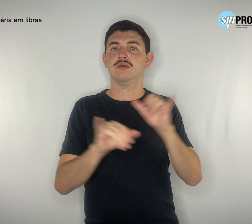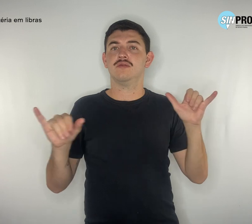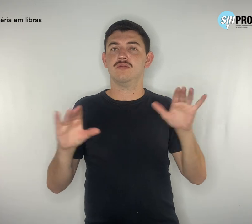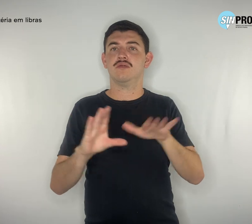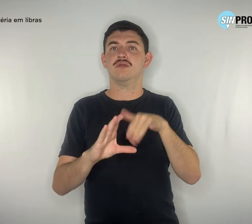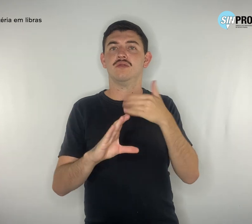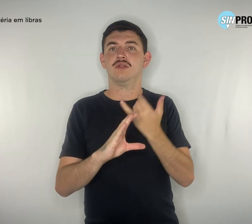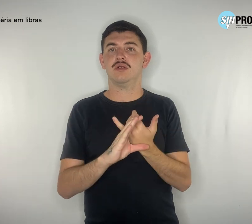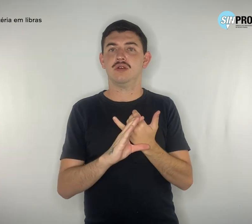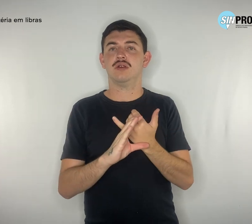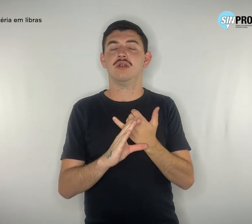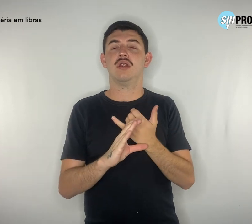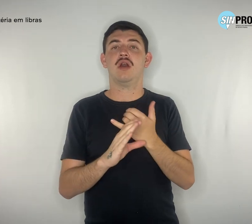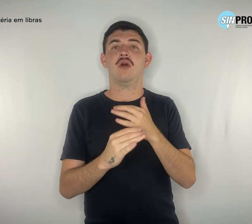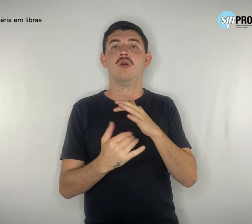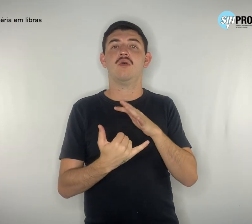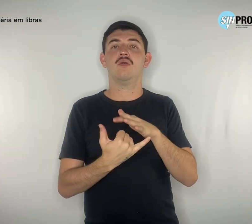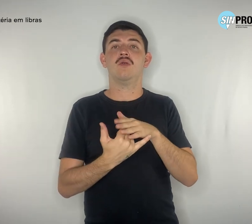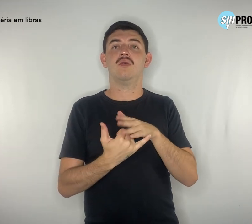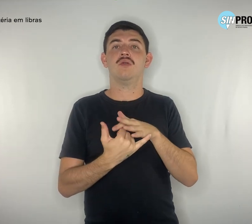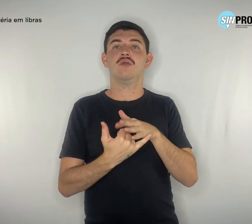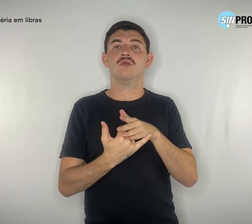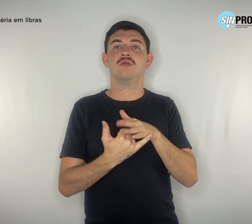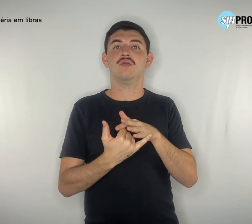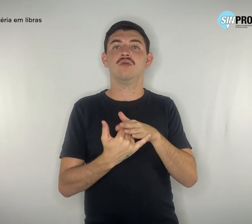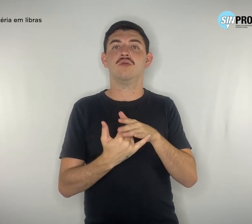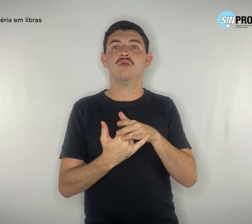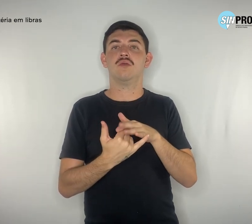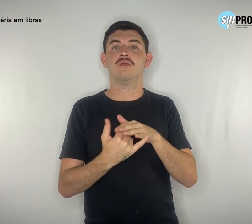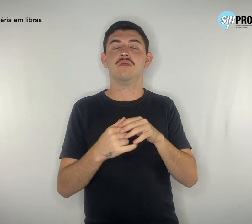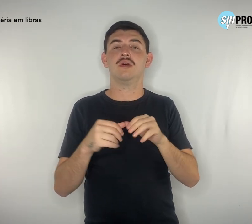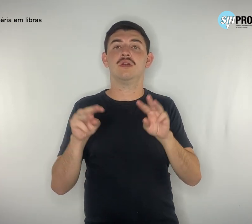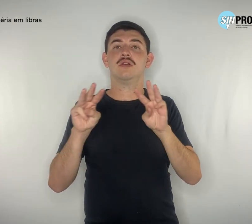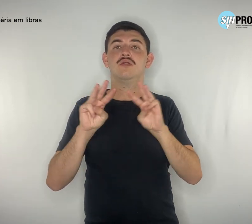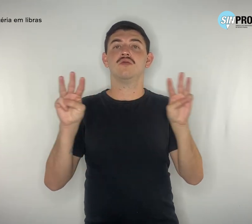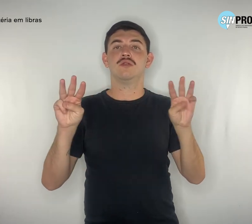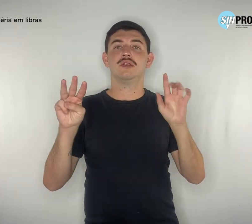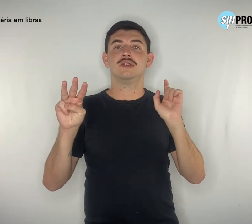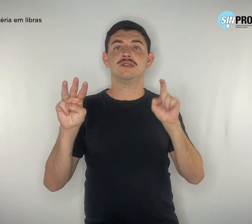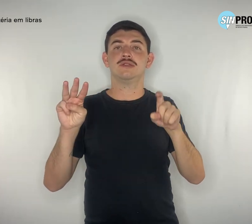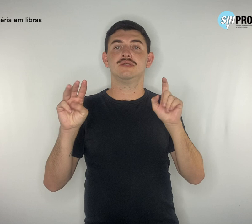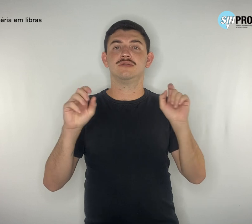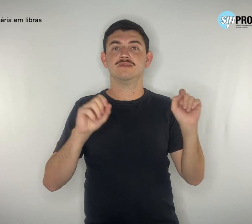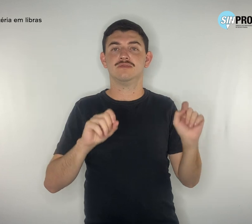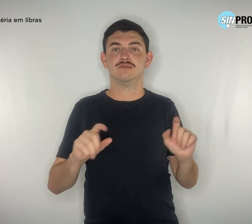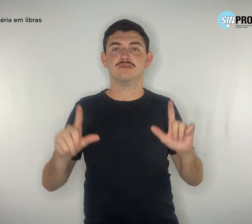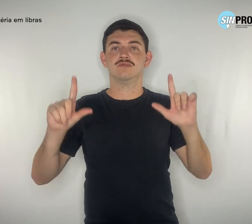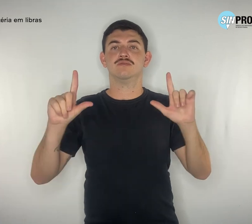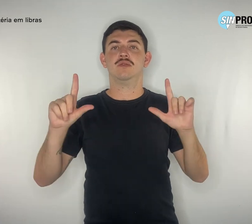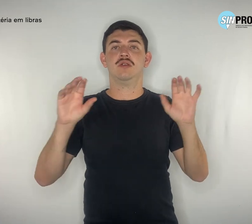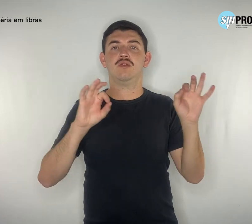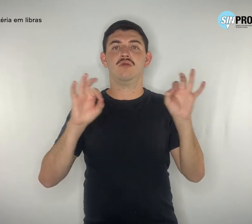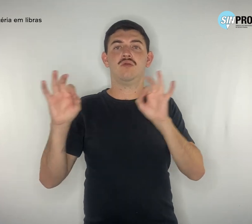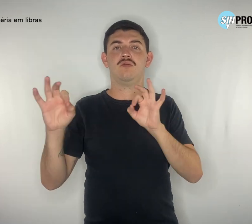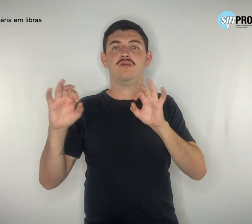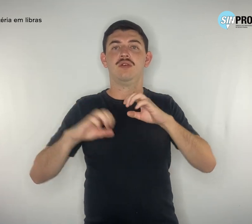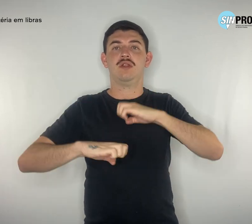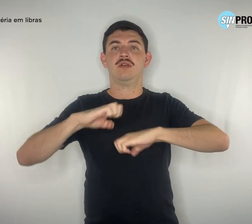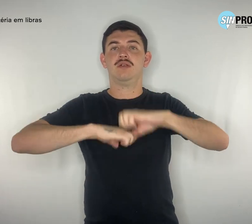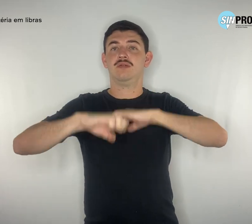YouTube. Clique no link no final desta matéria e confira a história da EAP, contada